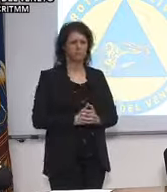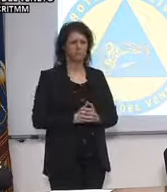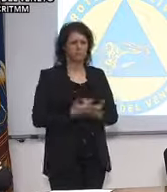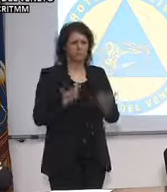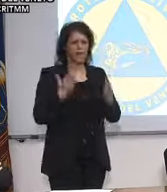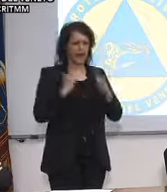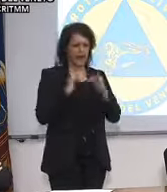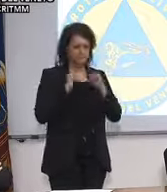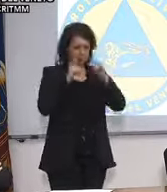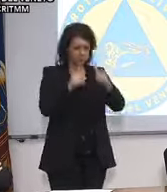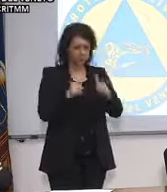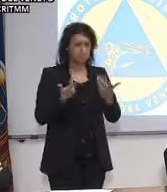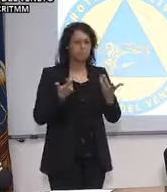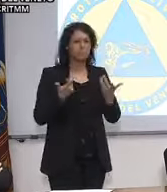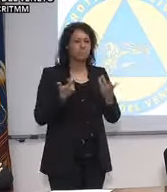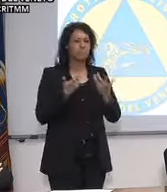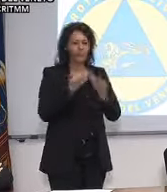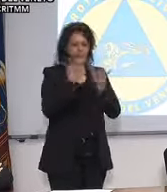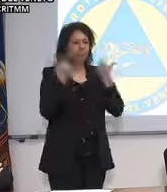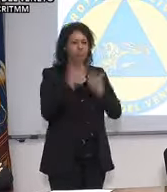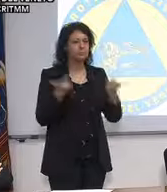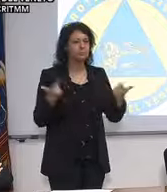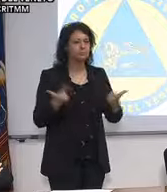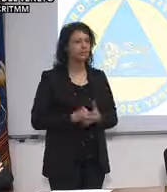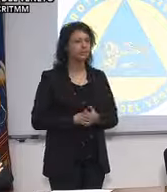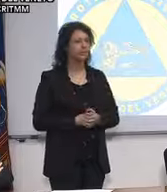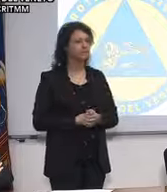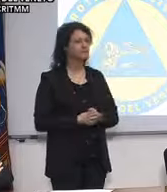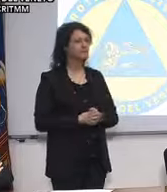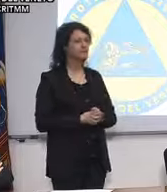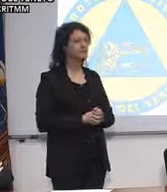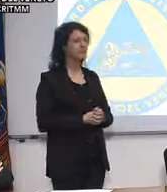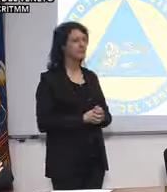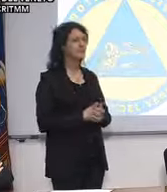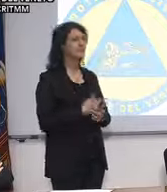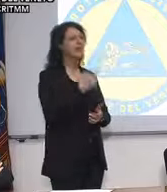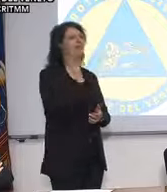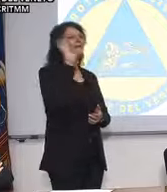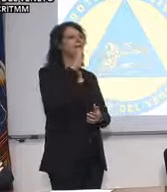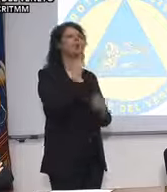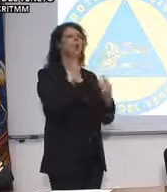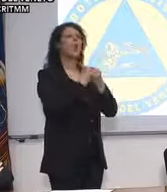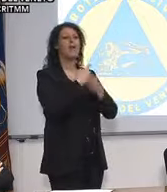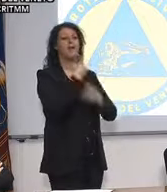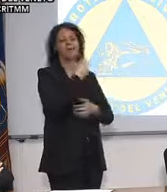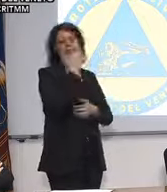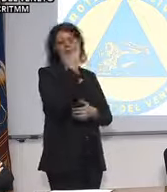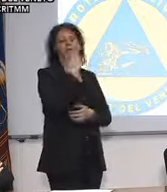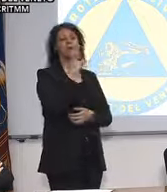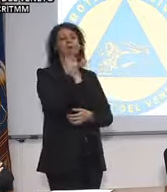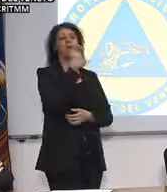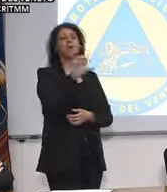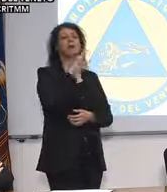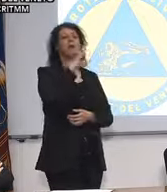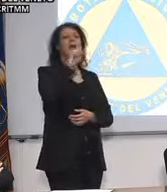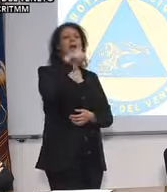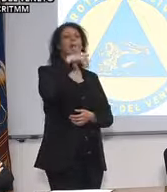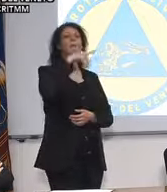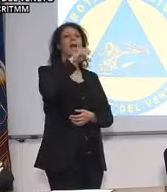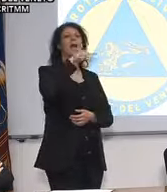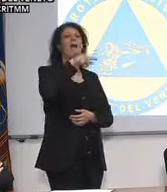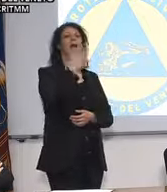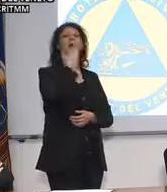fare? Io non è che ci trovo. Come alcuni suoi colleghi dalla Campania, ma quello più famoso, diciamo, non vuole